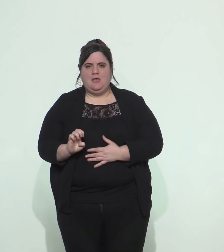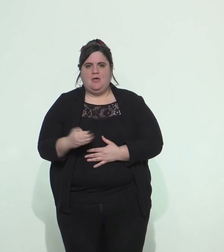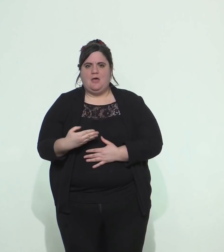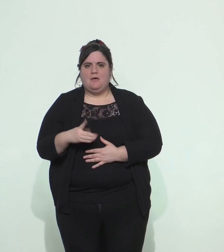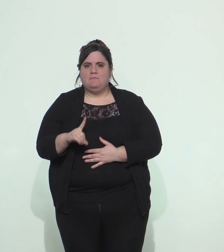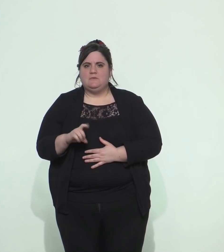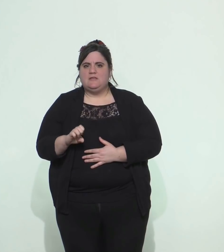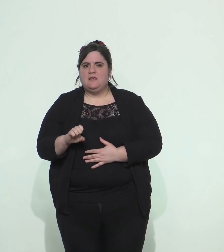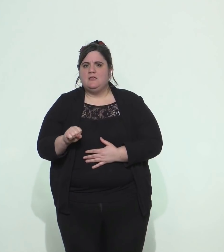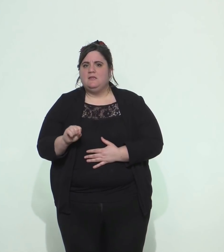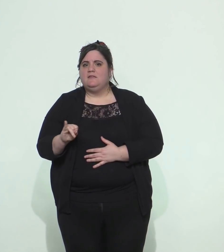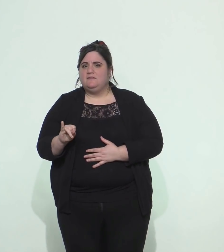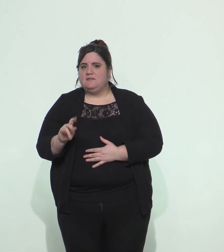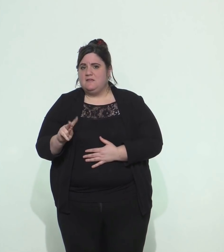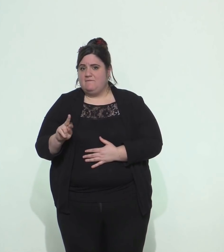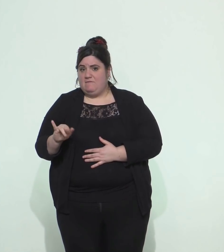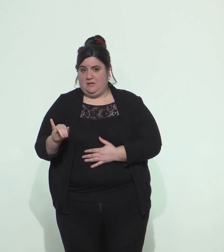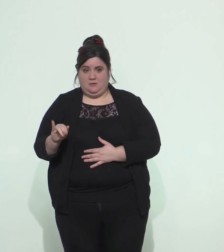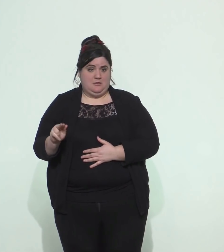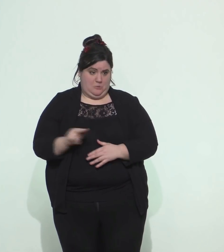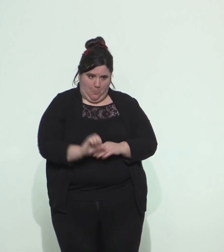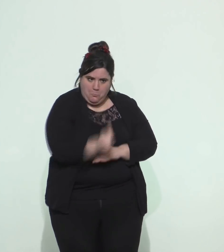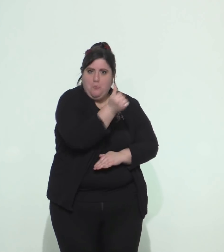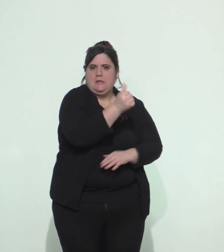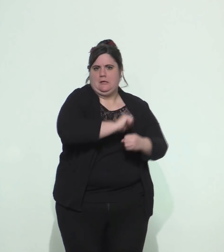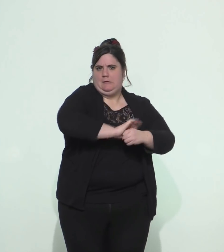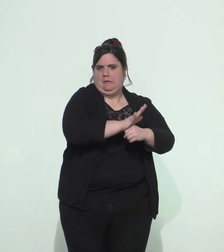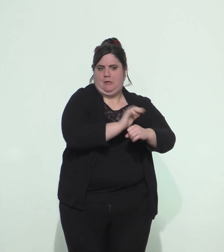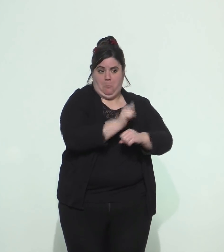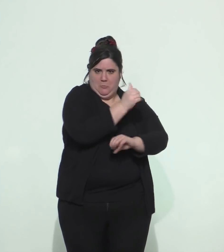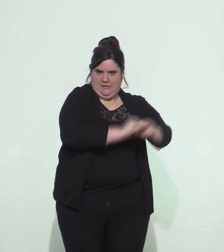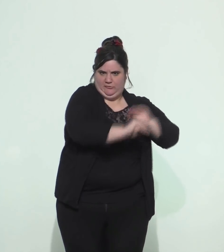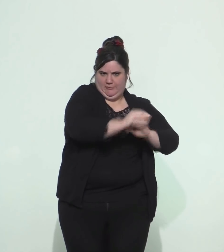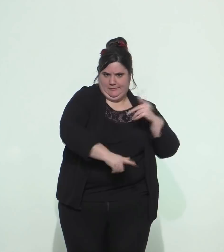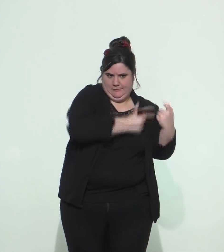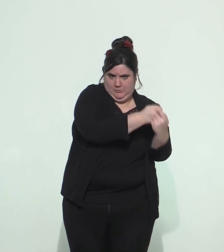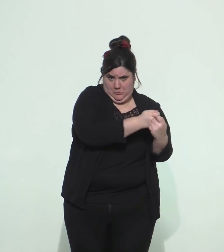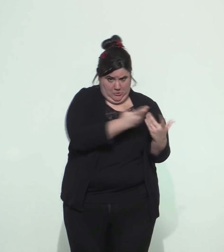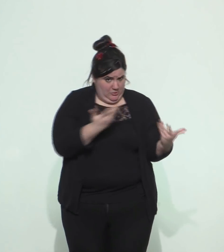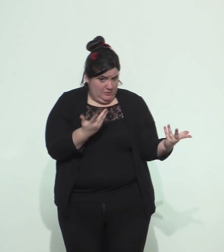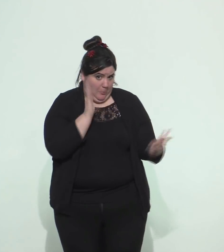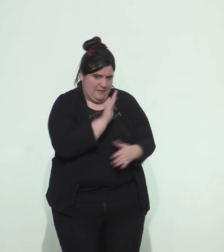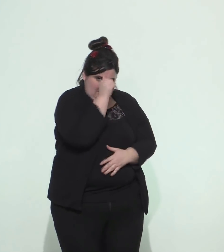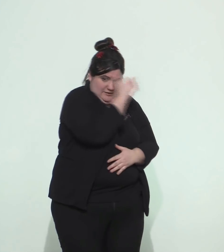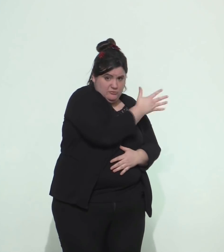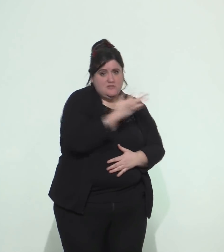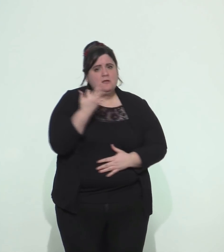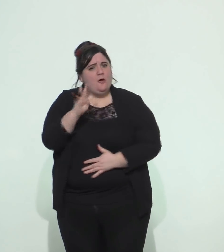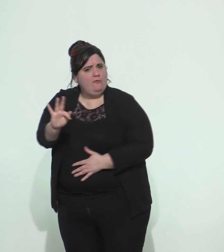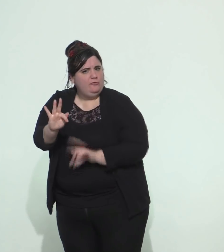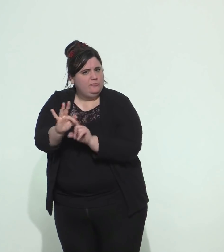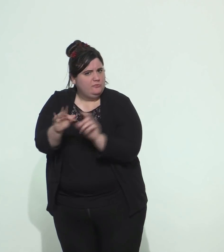Covid-19. Qu'en est-il en France? Le Remdesivir va-t-il bénéficier d'une ATU? Alors, ça fait partie des